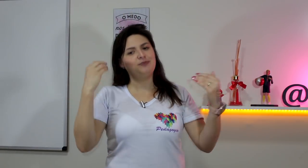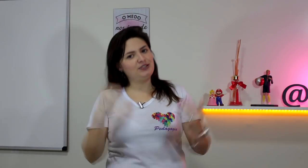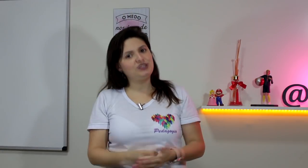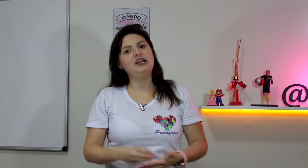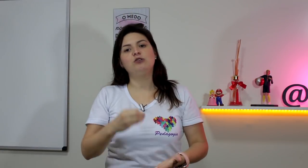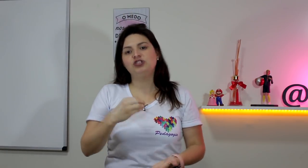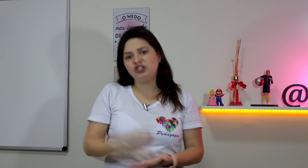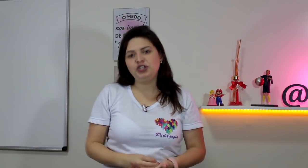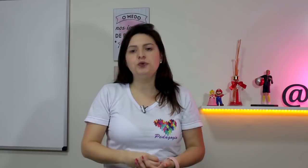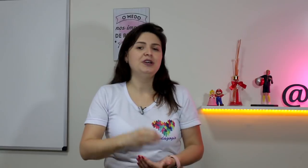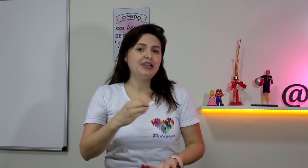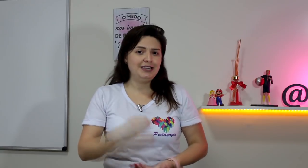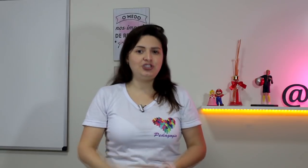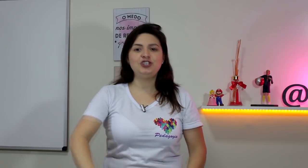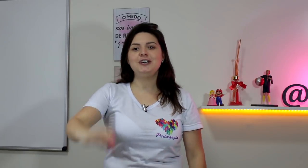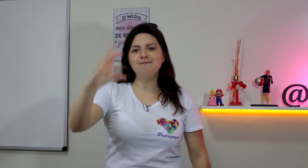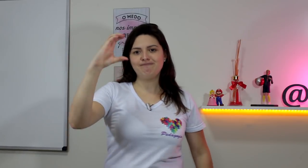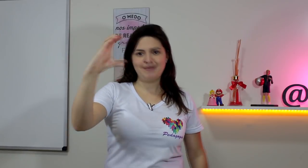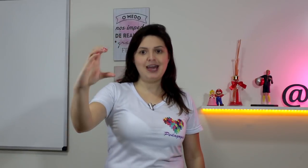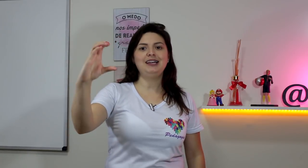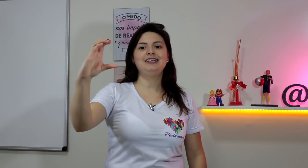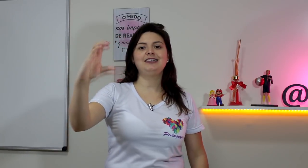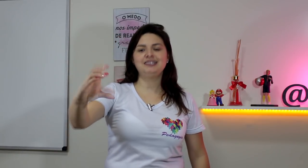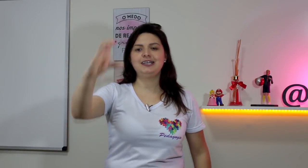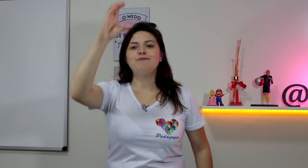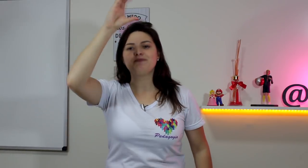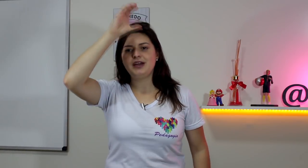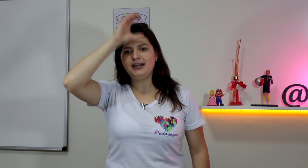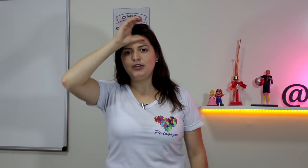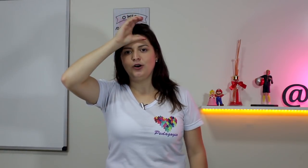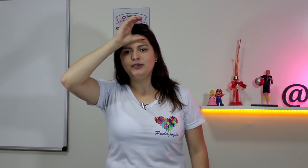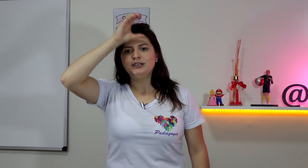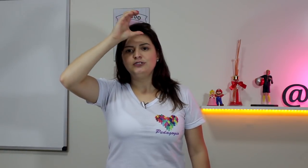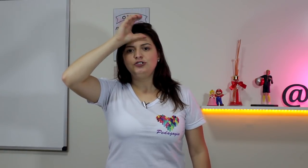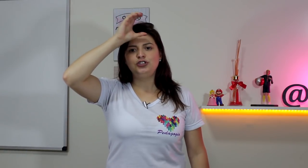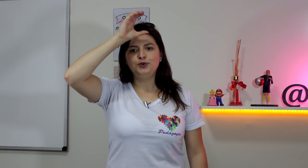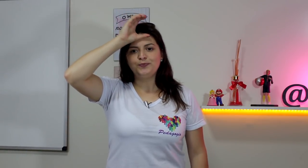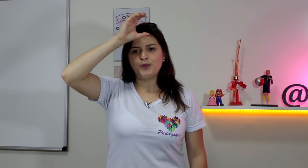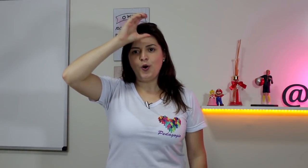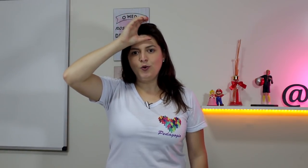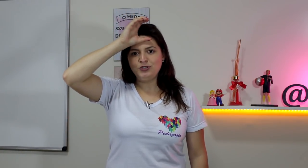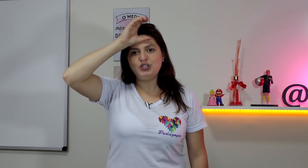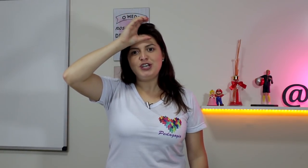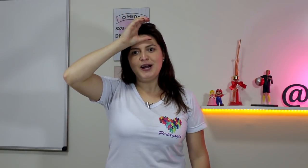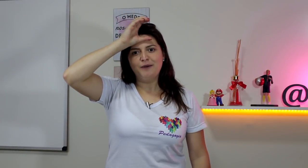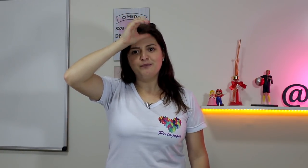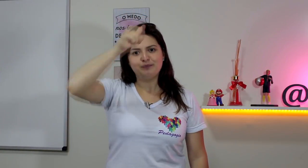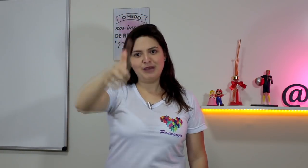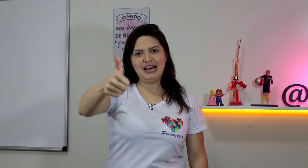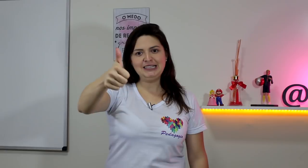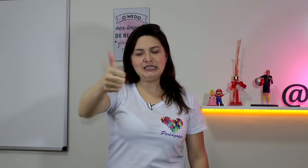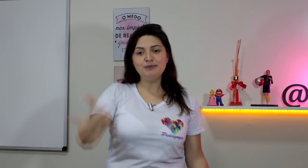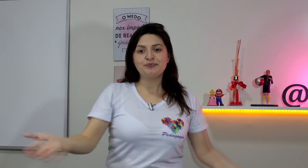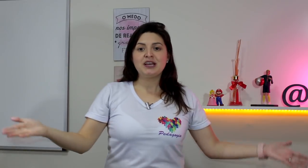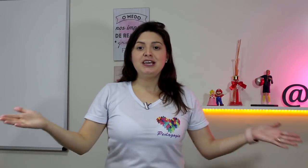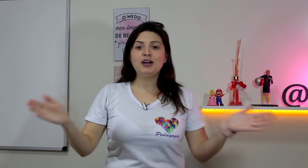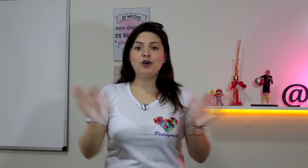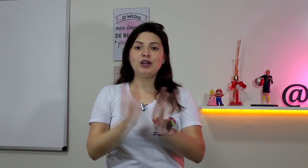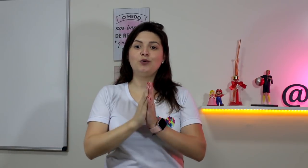mas o sinal de tio e tia é a letra C, aqui, ó. Tio ou tia, beleza? E agora um